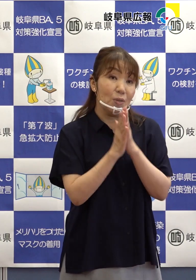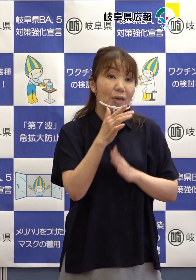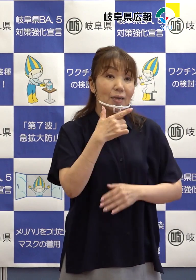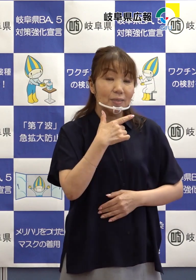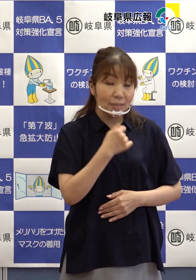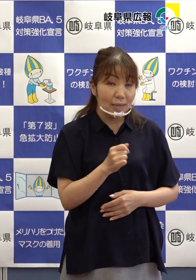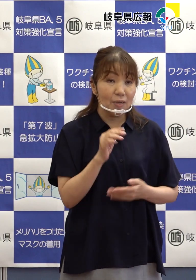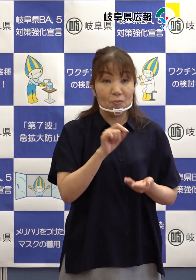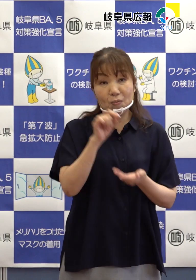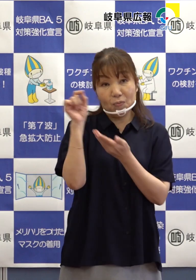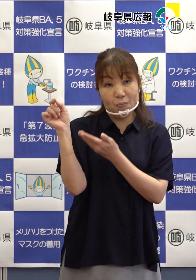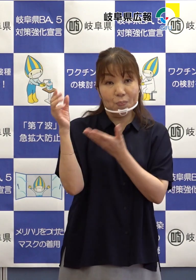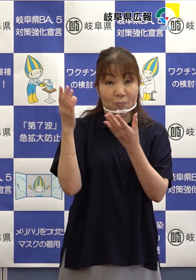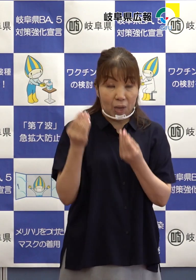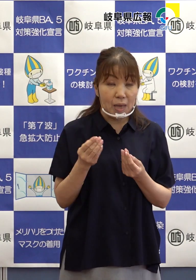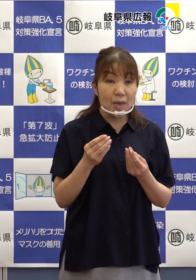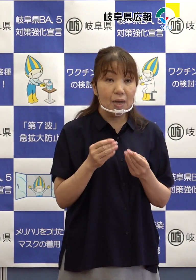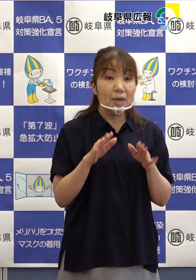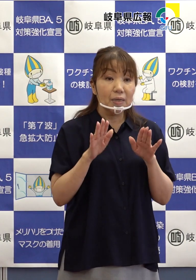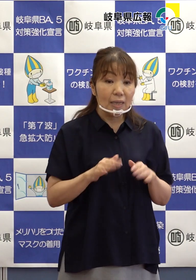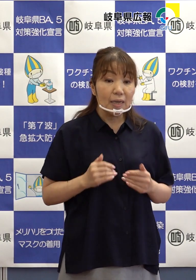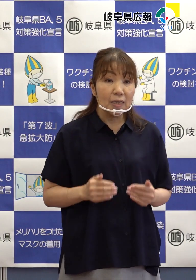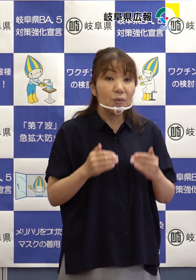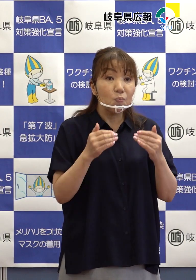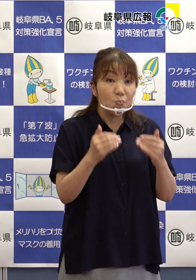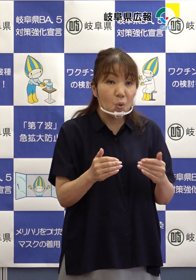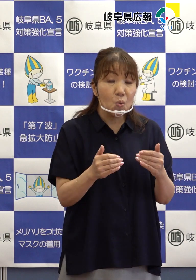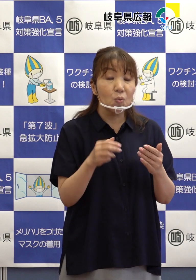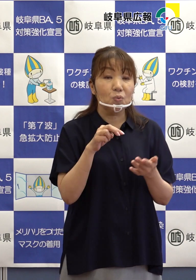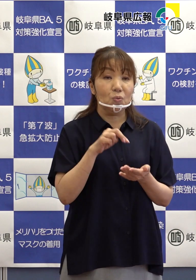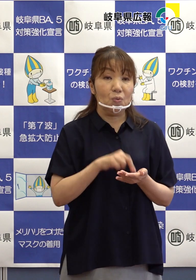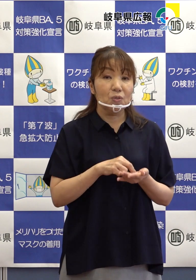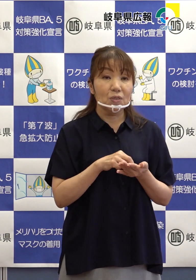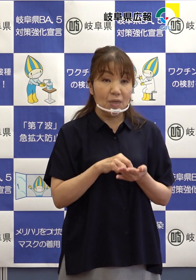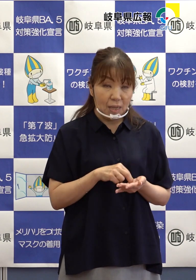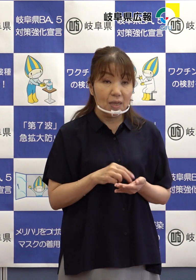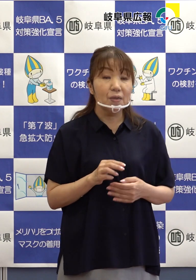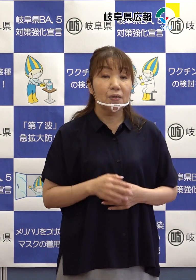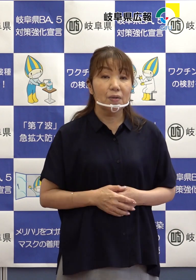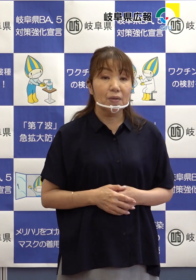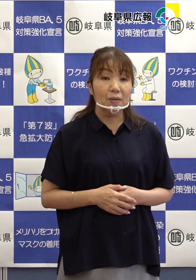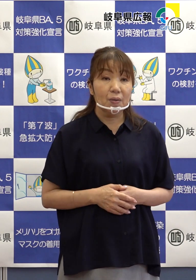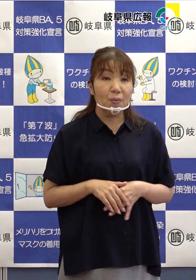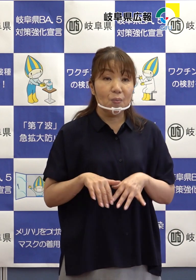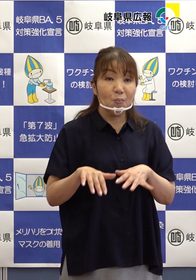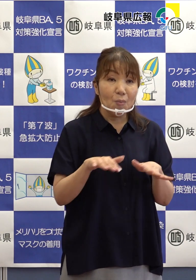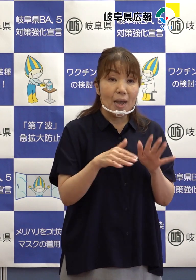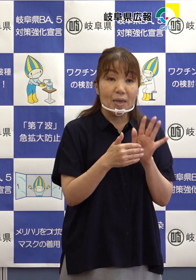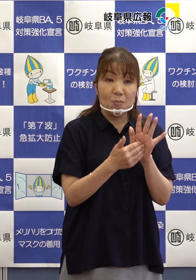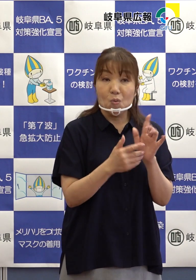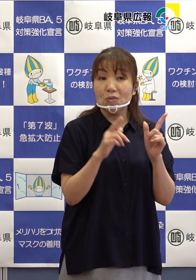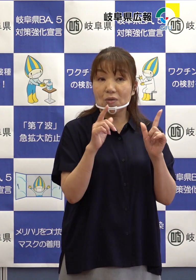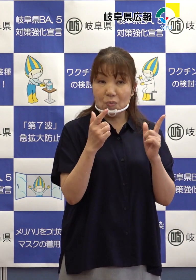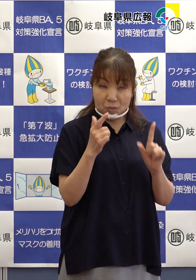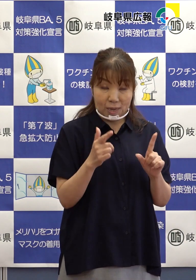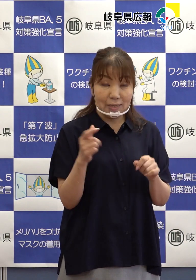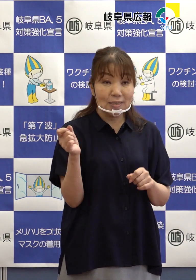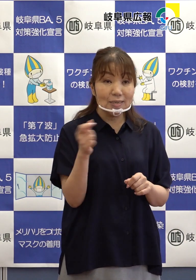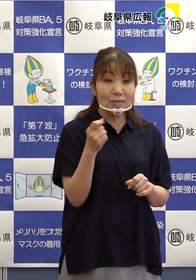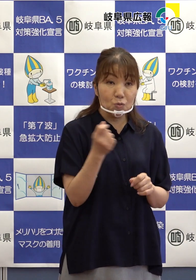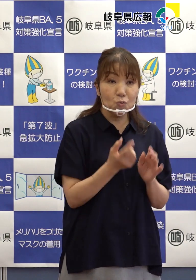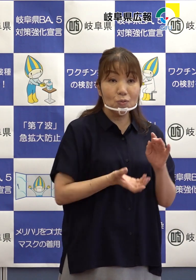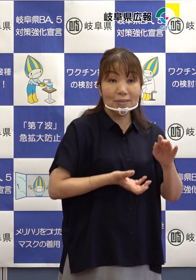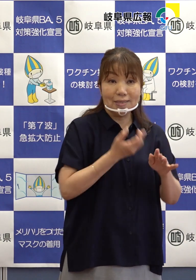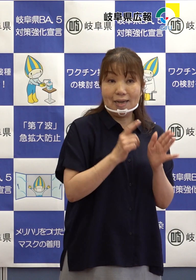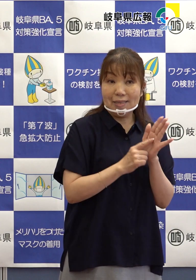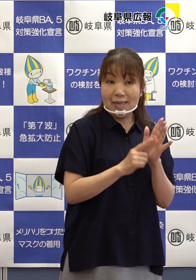わけでありましてまあいえばその第一歩としてええ板炎防止でもない緊急事態宣言でも